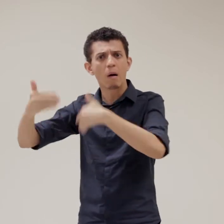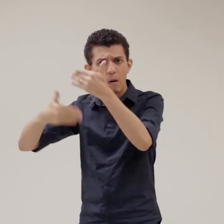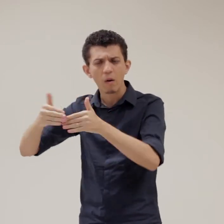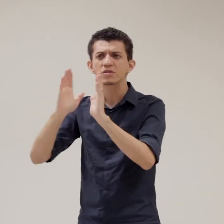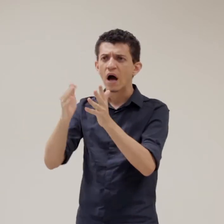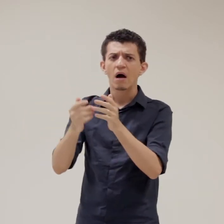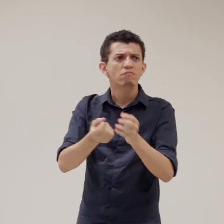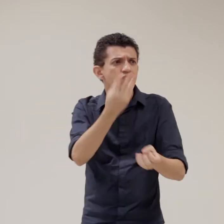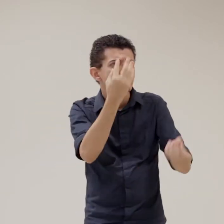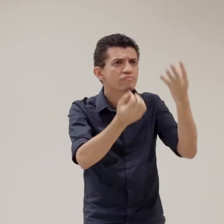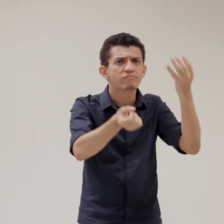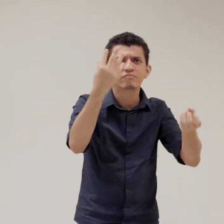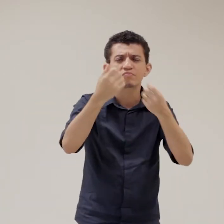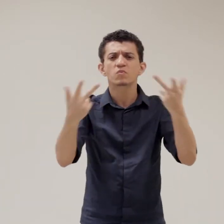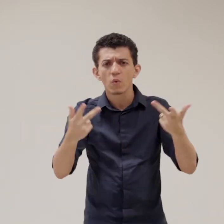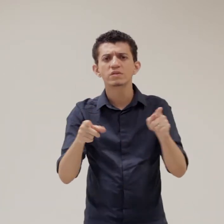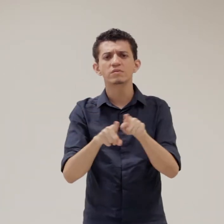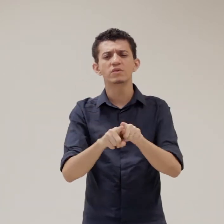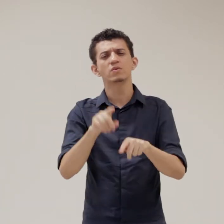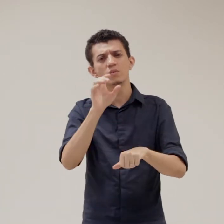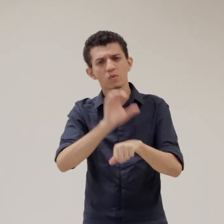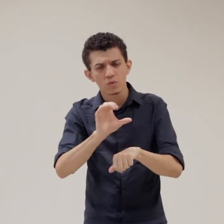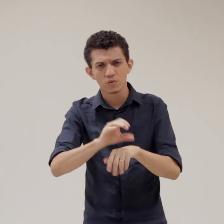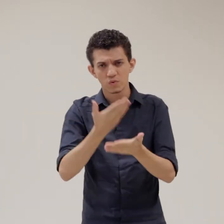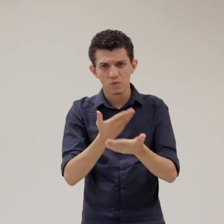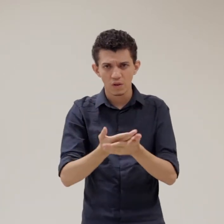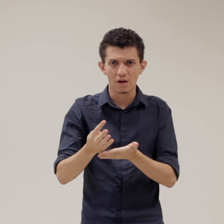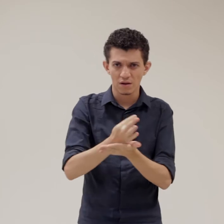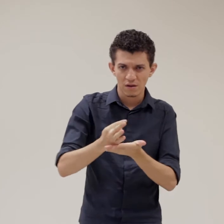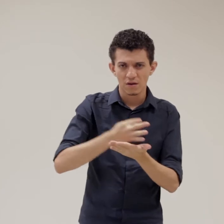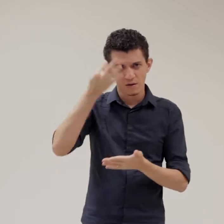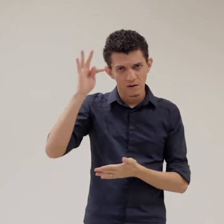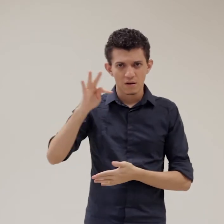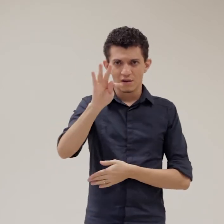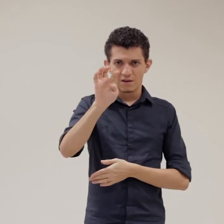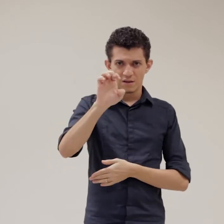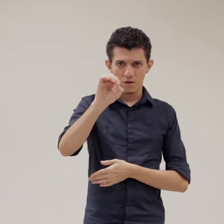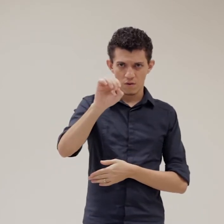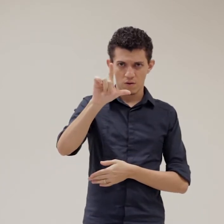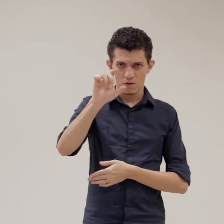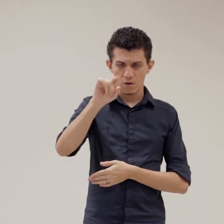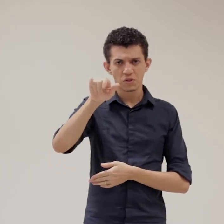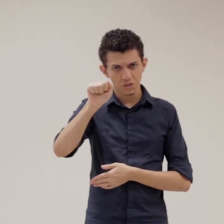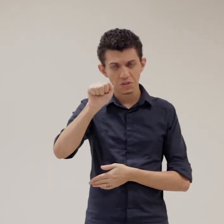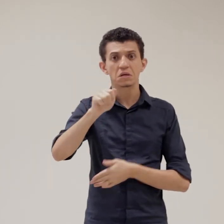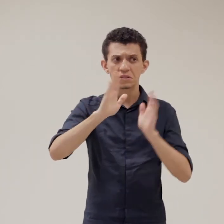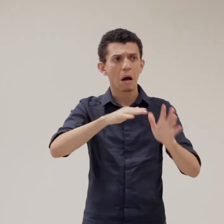Já existem cursos teológicos e de formação de liderança específicos. Há estratégias novas e creio que cada um vai